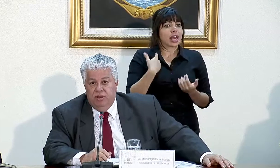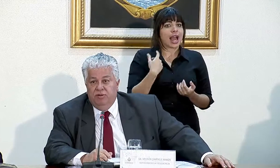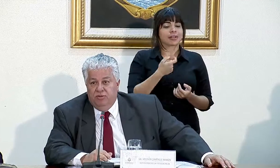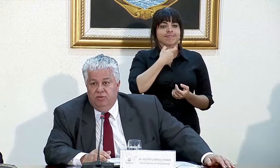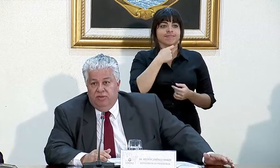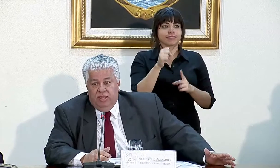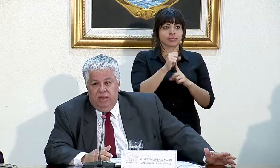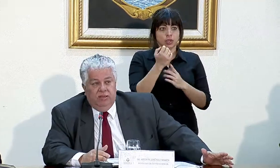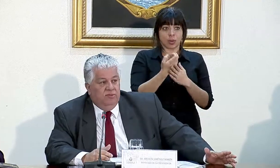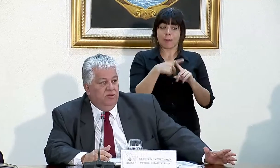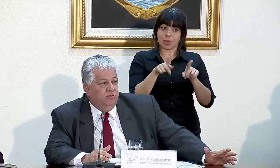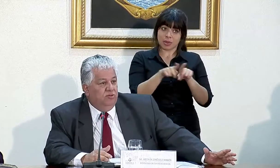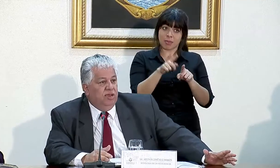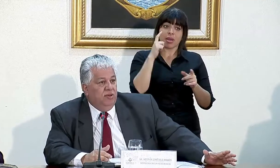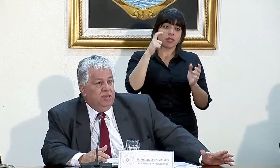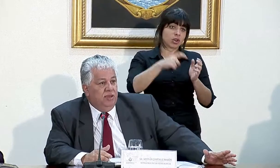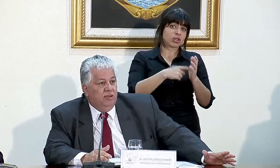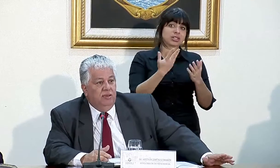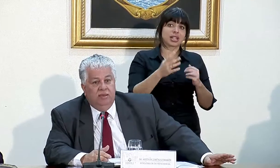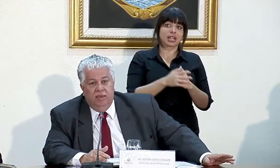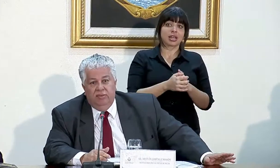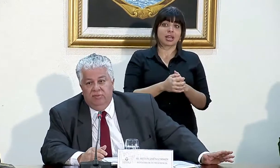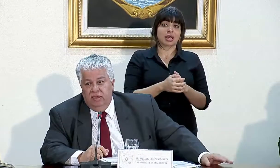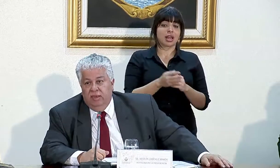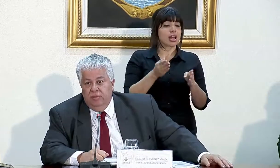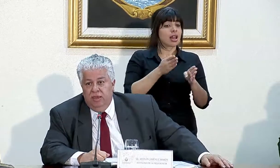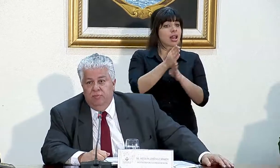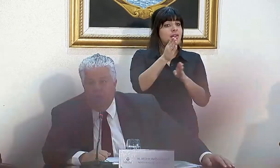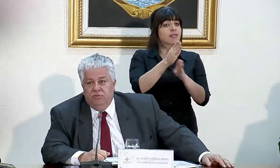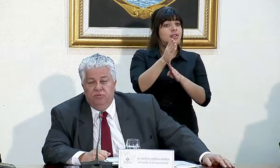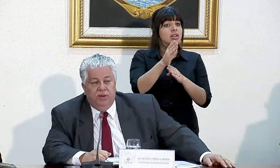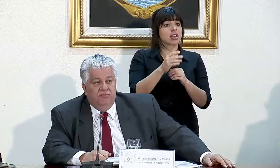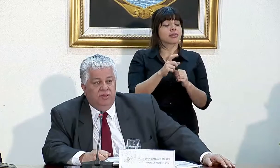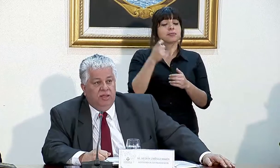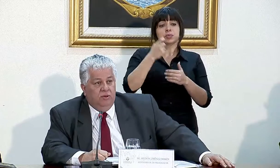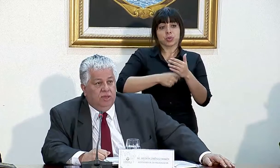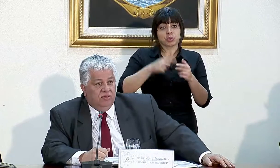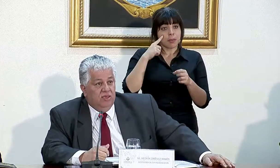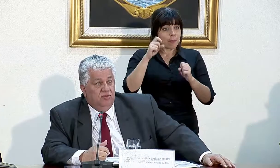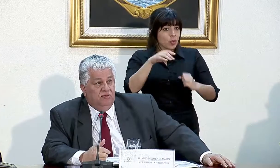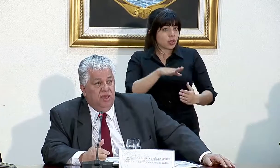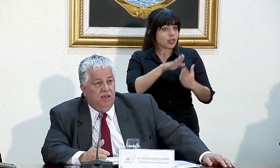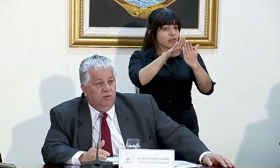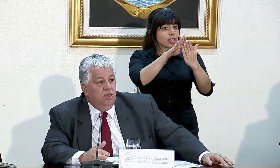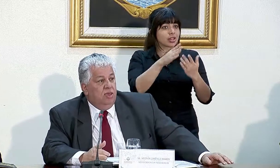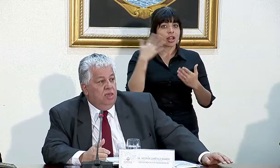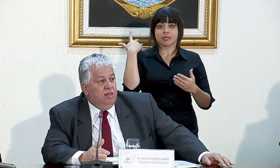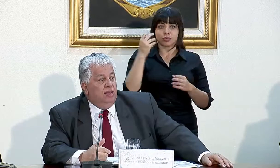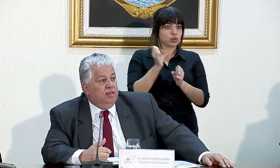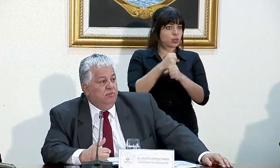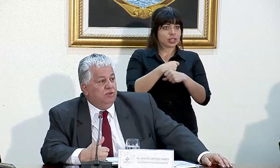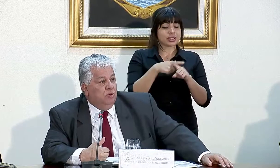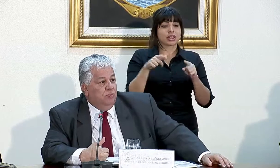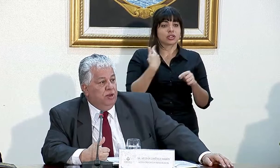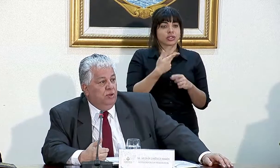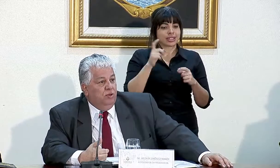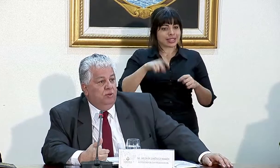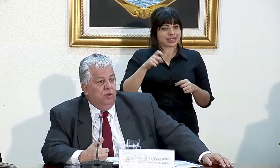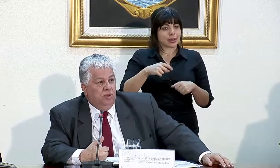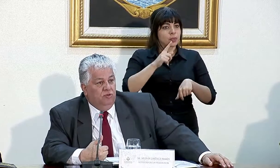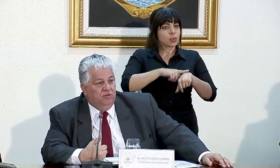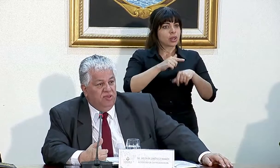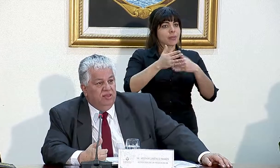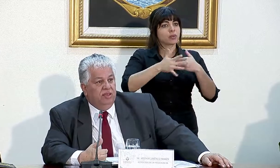pero que también reconoce que la vía es vía impuestos para enfrentarlo, que hace años no se ha dado, y necesitamos